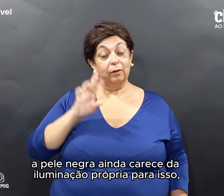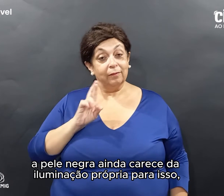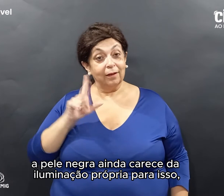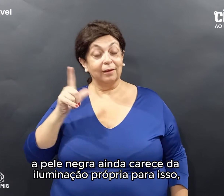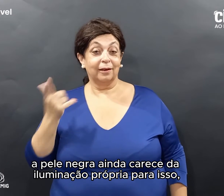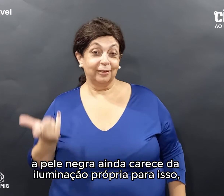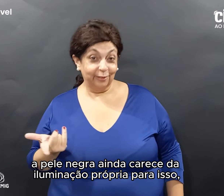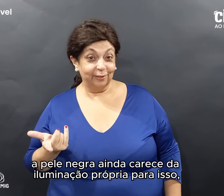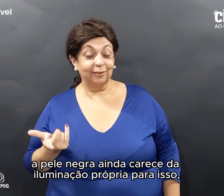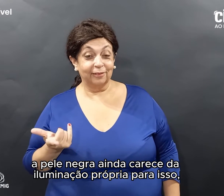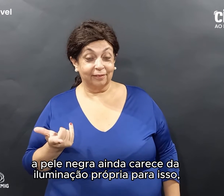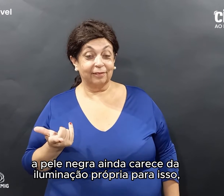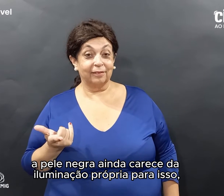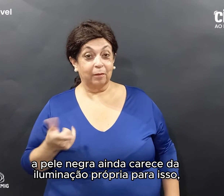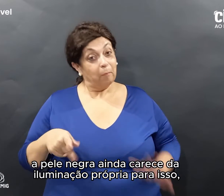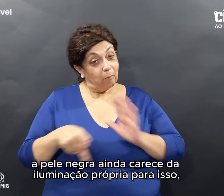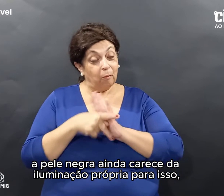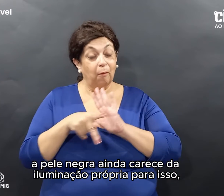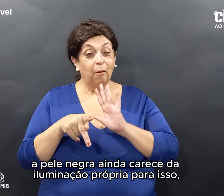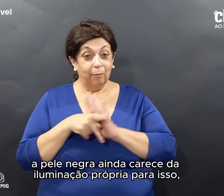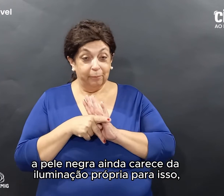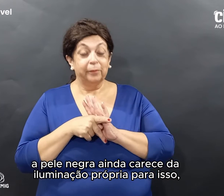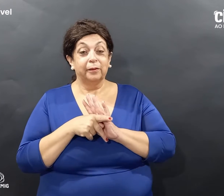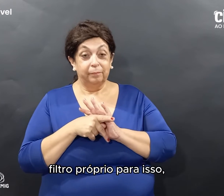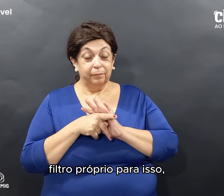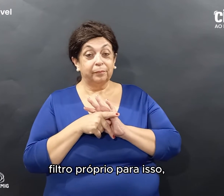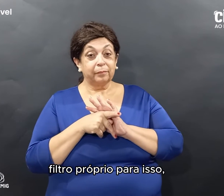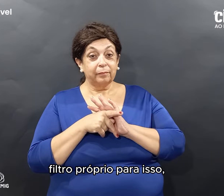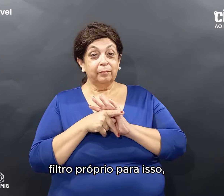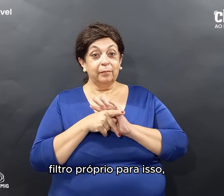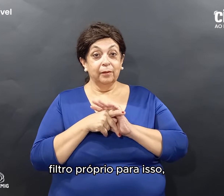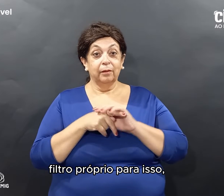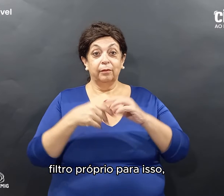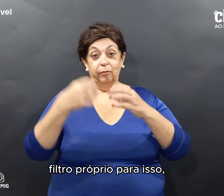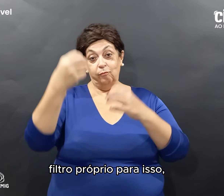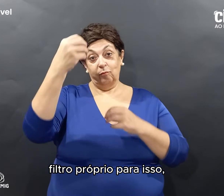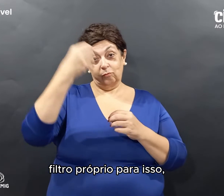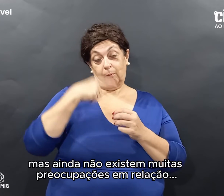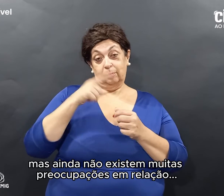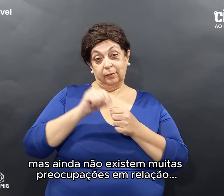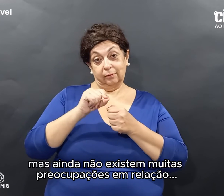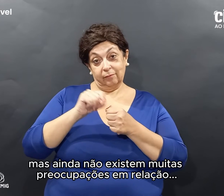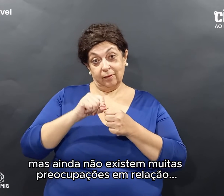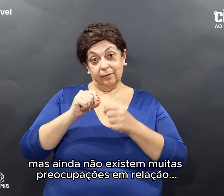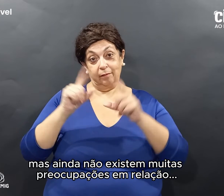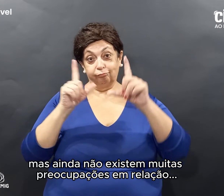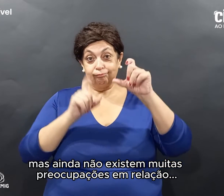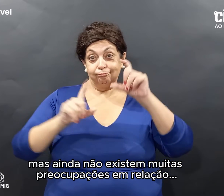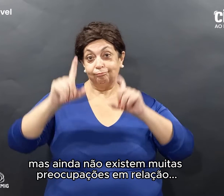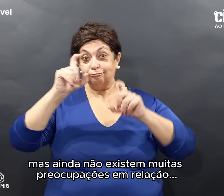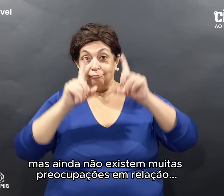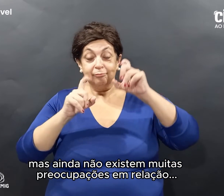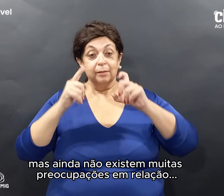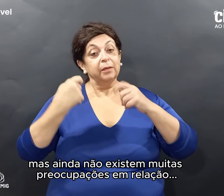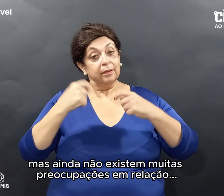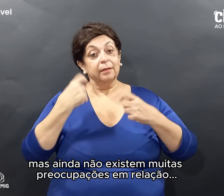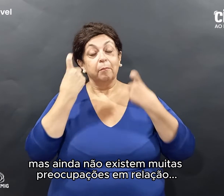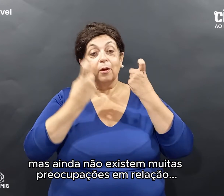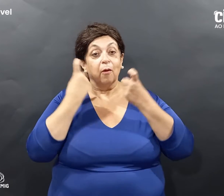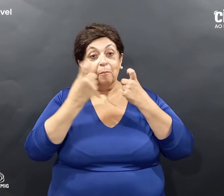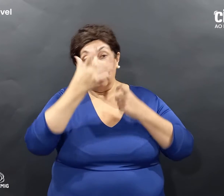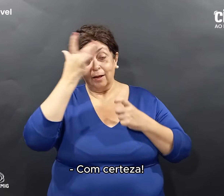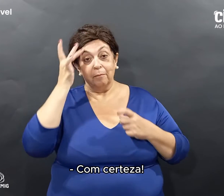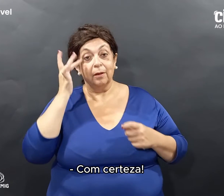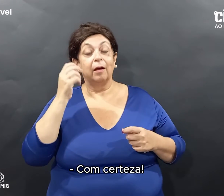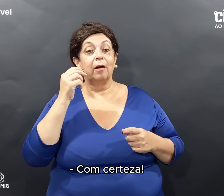da iluminação própria para isso, o filtro próprio para isso, mas ainda não existem muitas preocupações em relação,